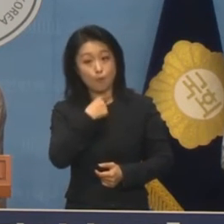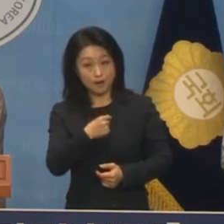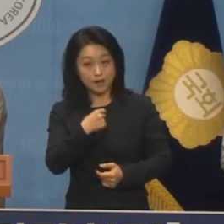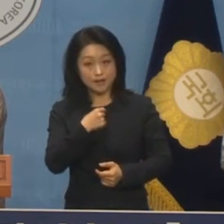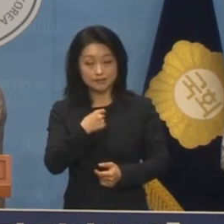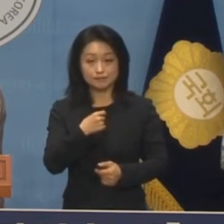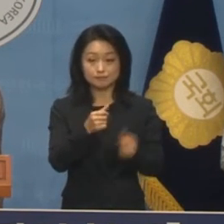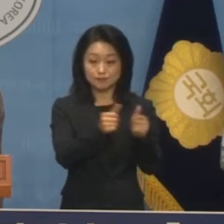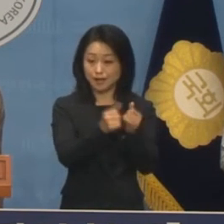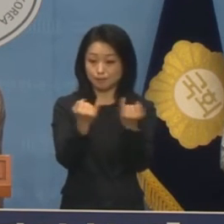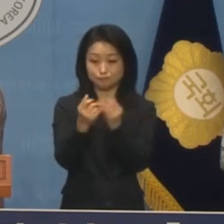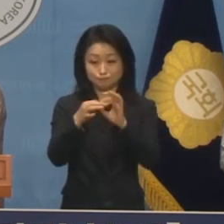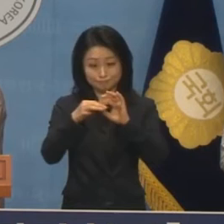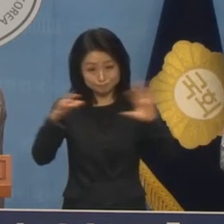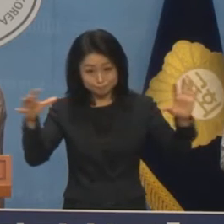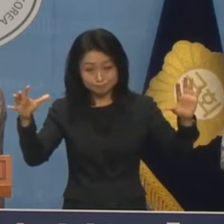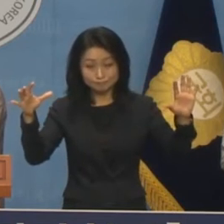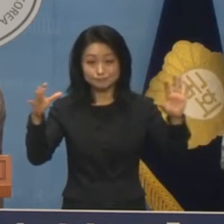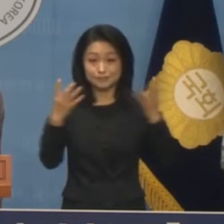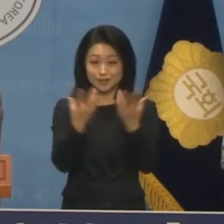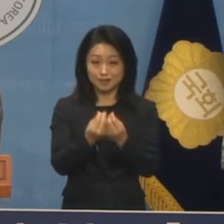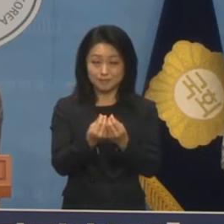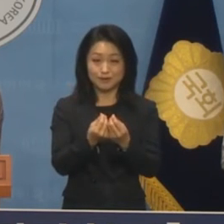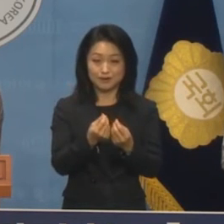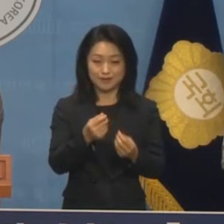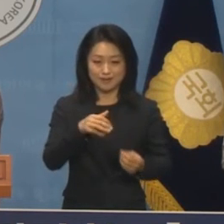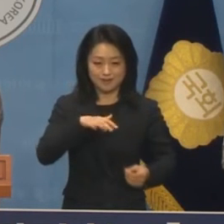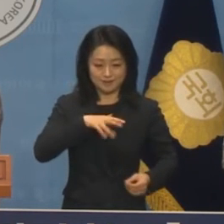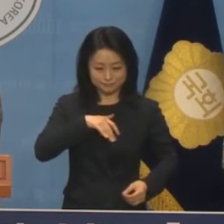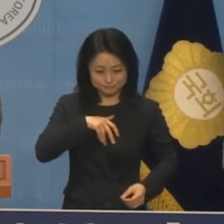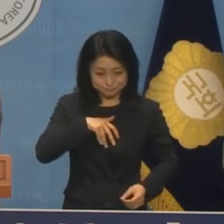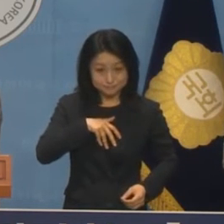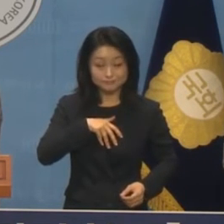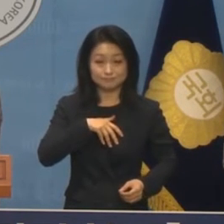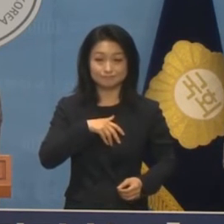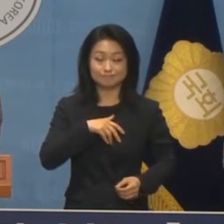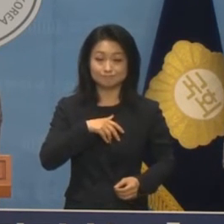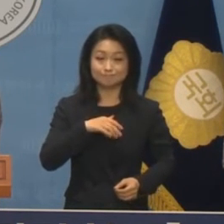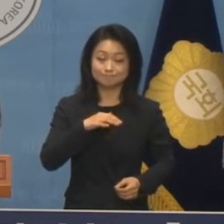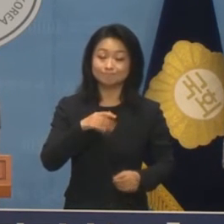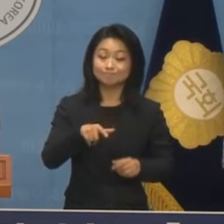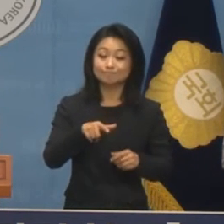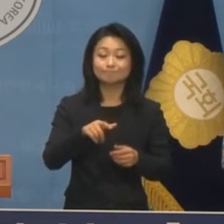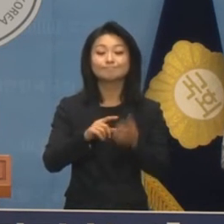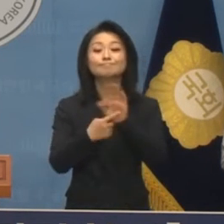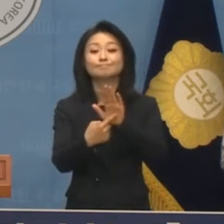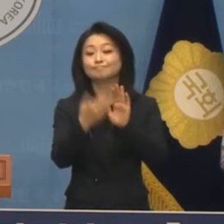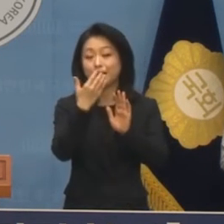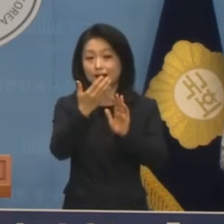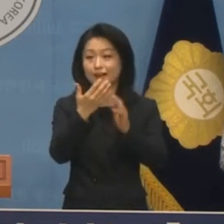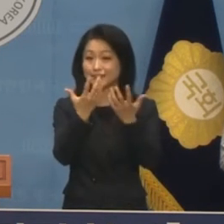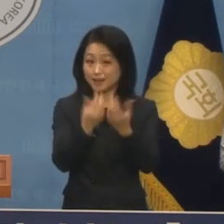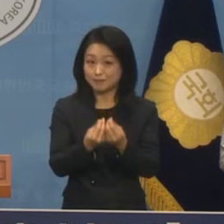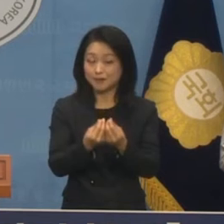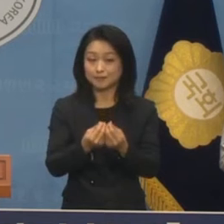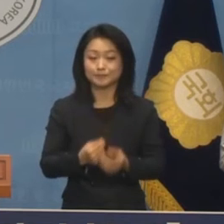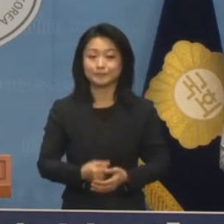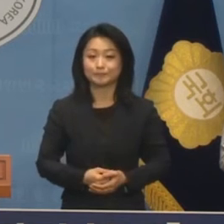있어요. 수십 가지, 많게는 100개가 넘는 젠더가 지금 출현한 겁니다. 예를